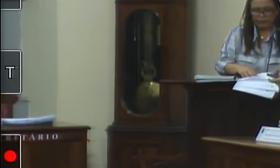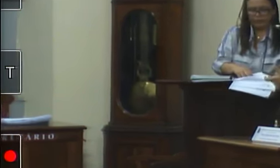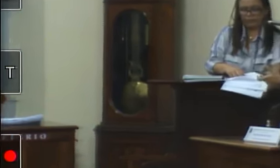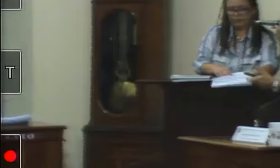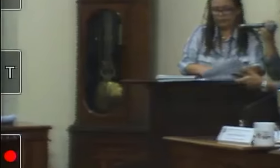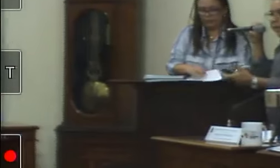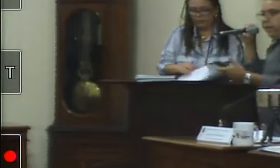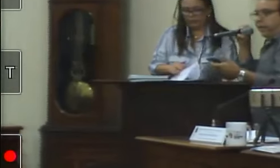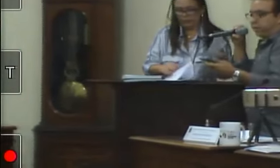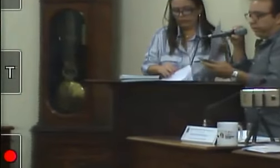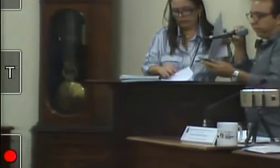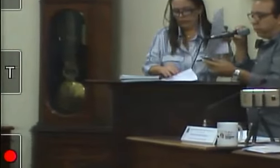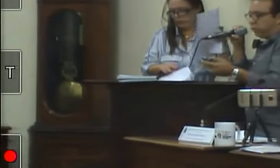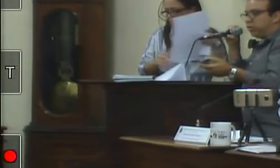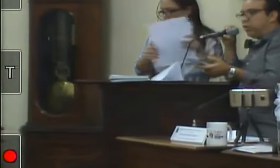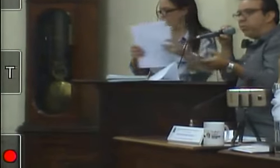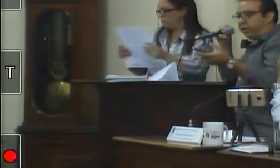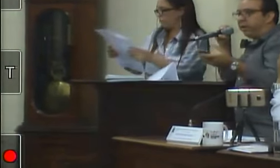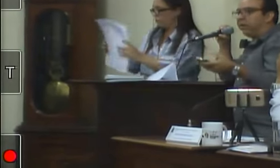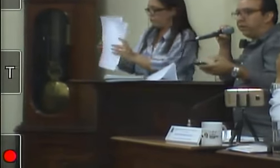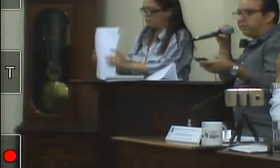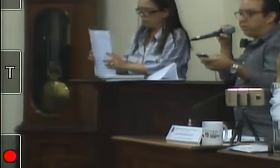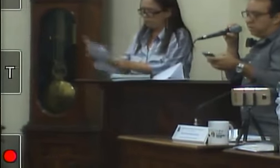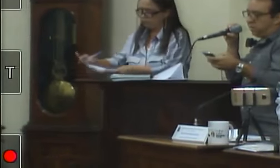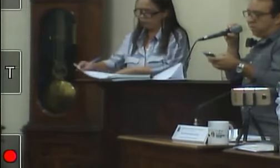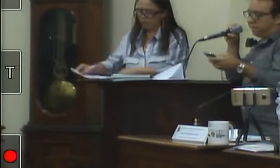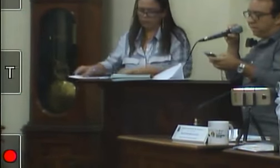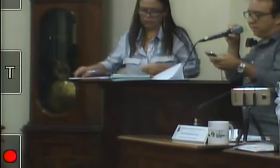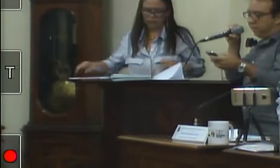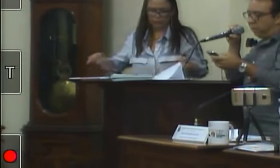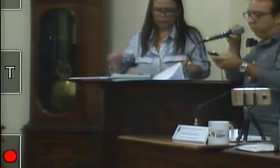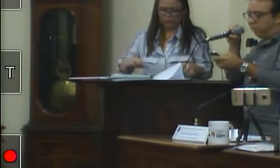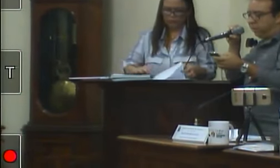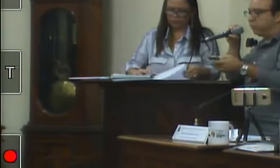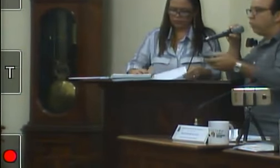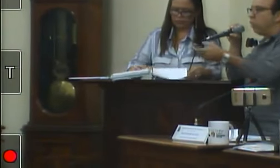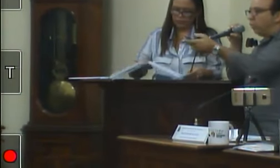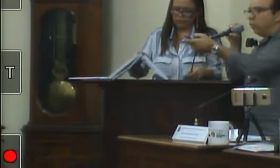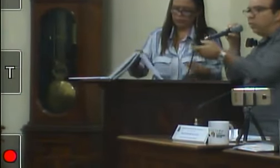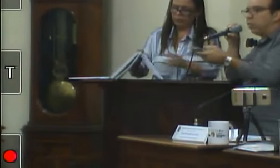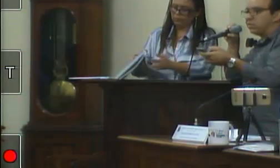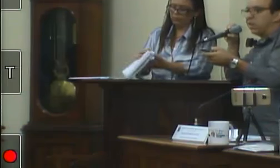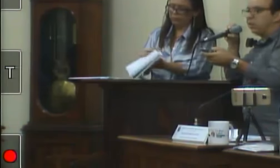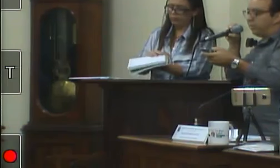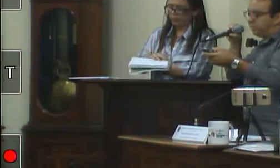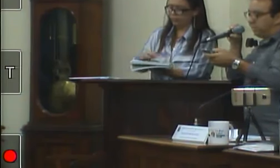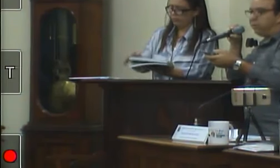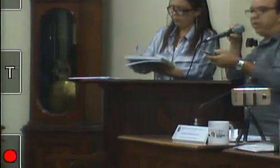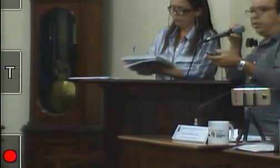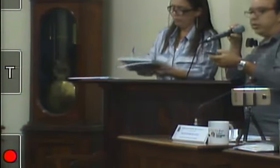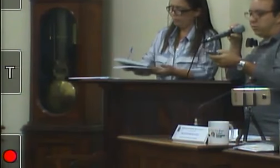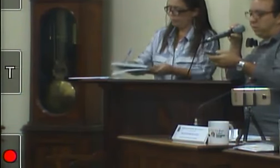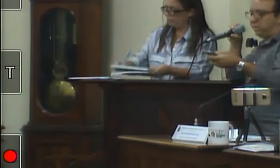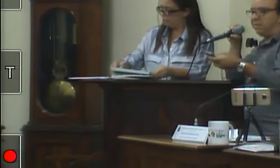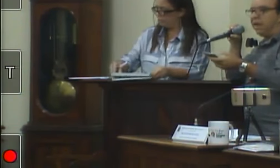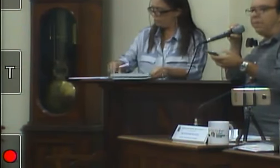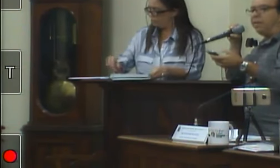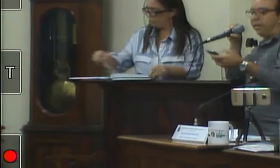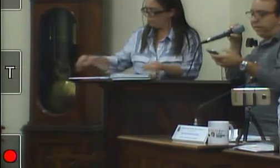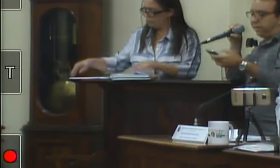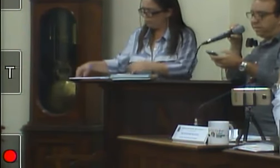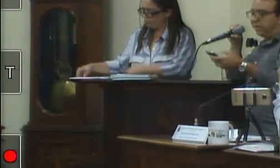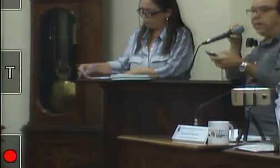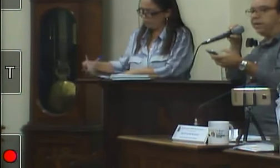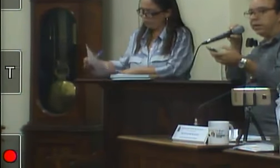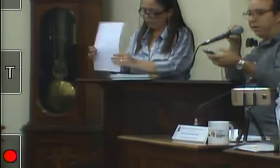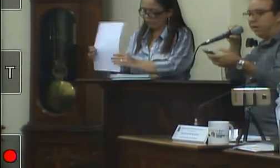Ô Fábio, realmente eu sou testemunha, né, que desde a gestão passada você vem cobrando isso. O doutor Saulo também esteve com a gente há uns meses lá